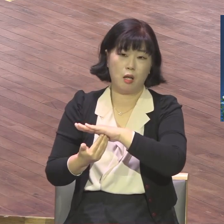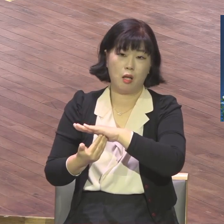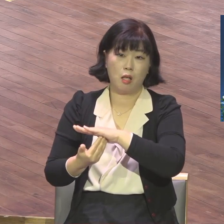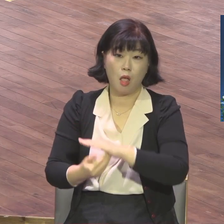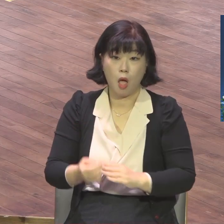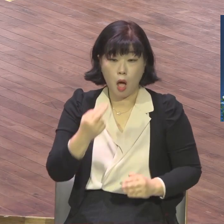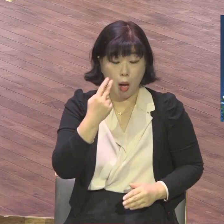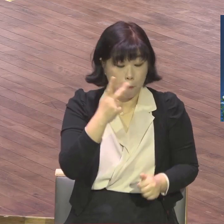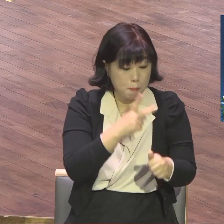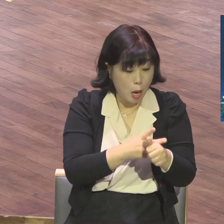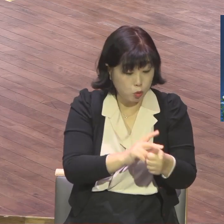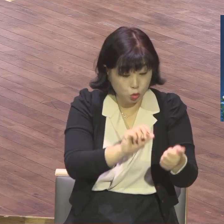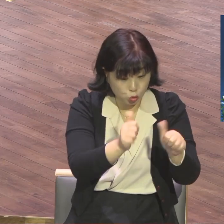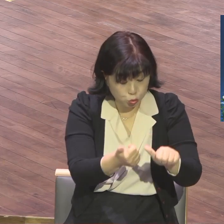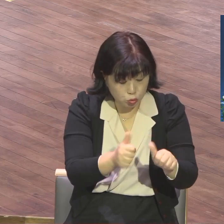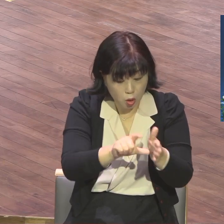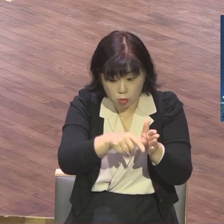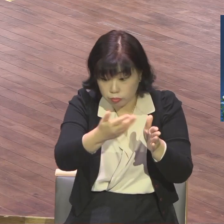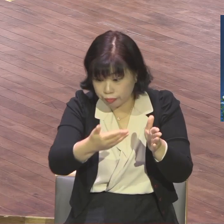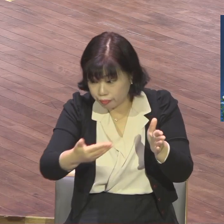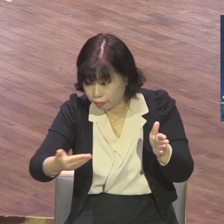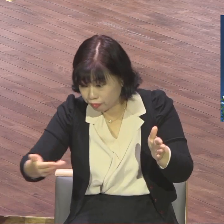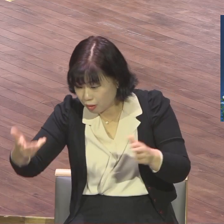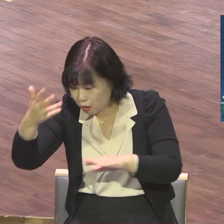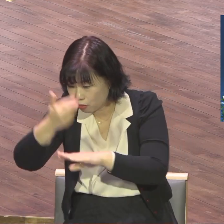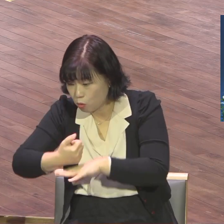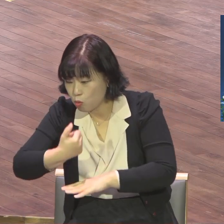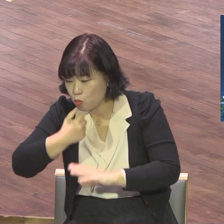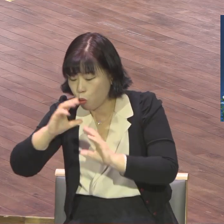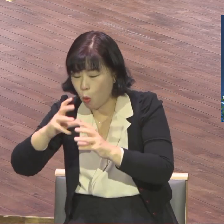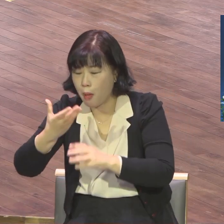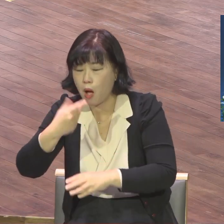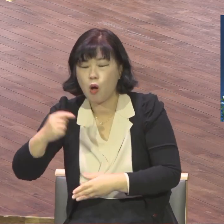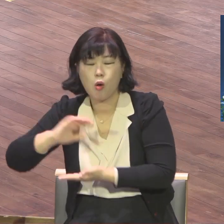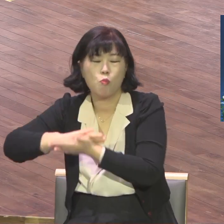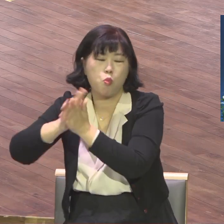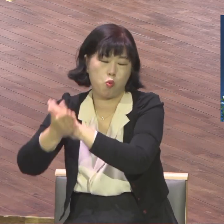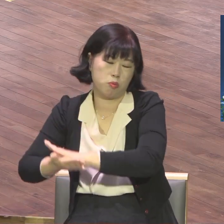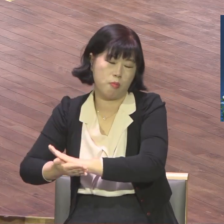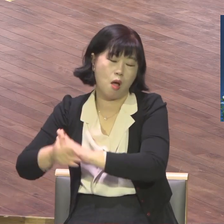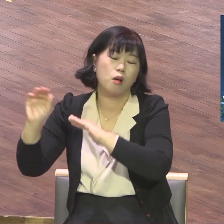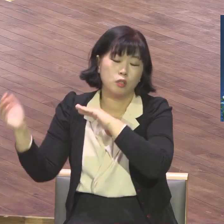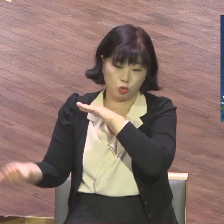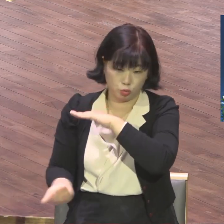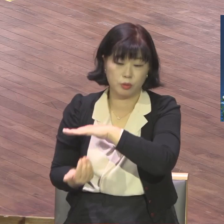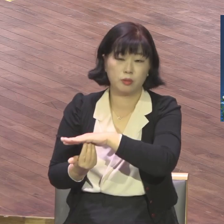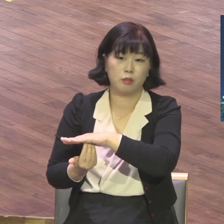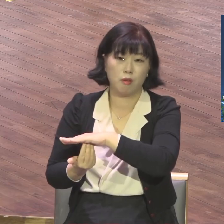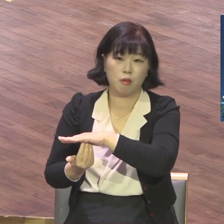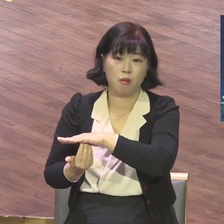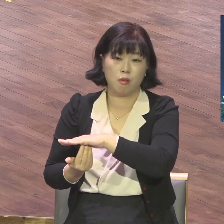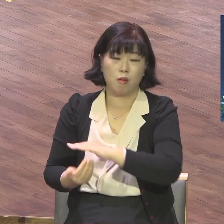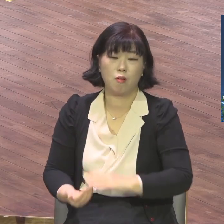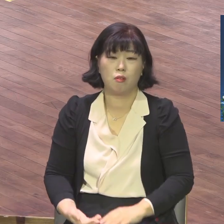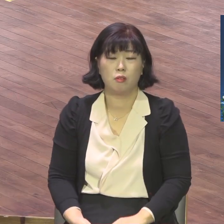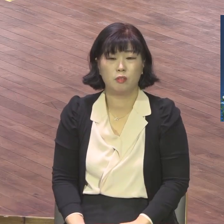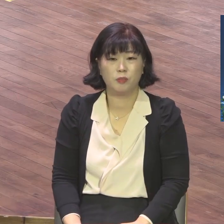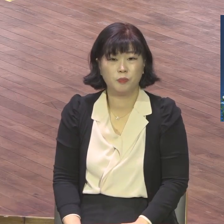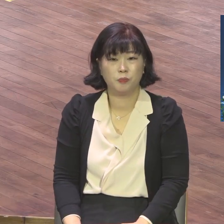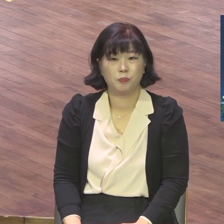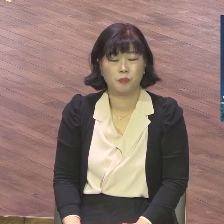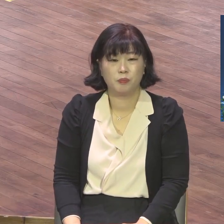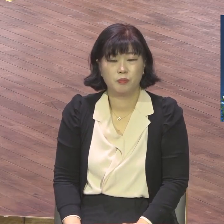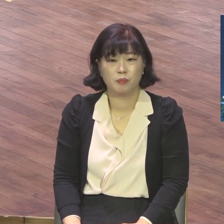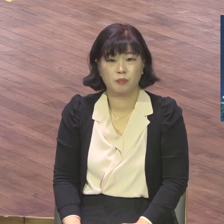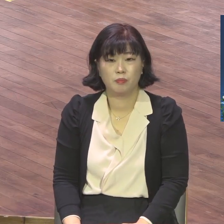믿으시기 바랍니다. 오늘 본문 23절로 30절에 보면 바울이 이들에게 전한 메시지의 핵심이 뭐냐?